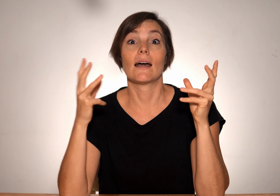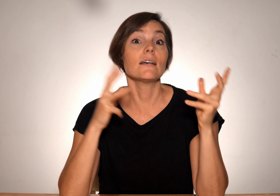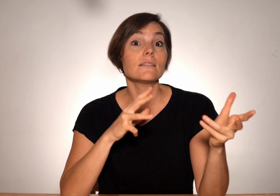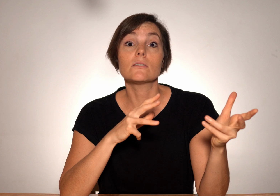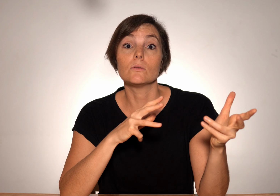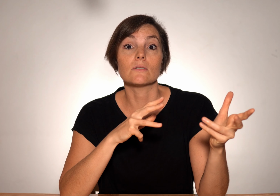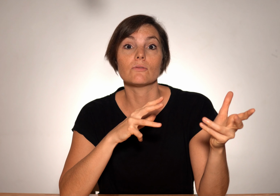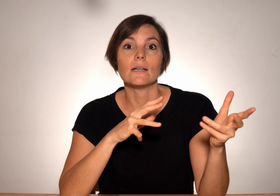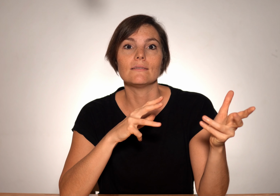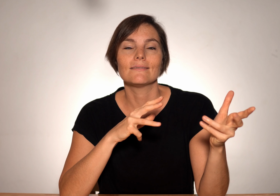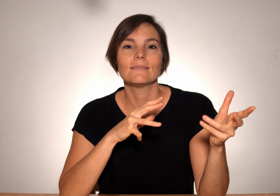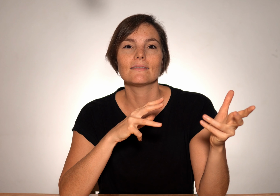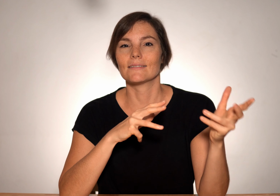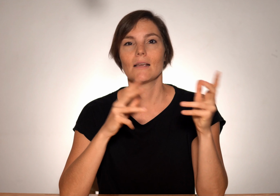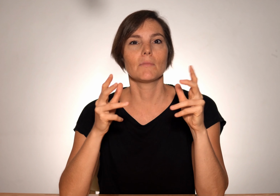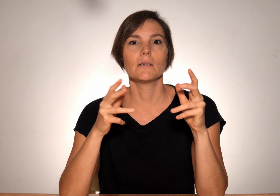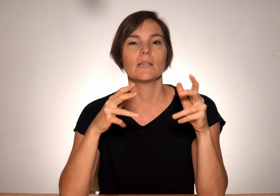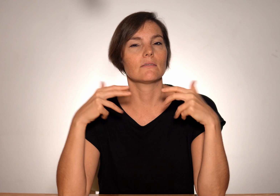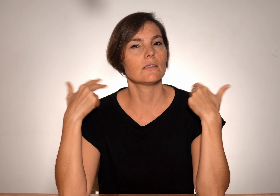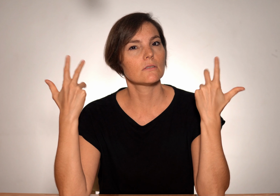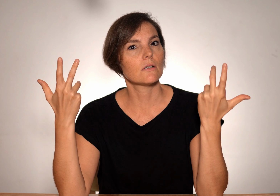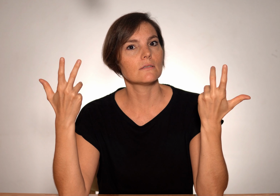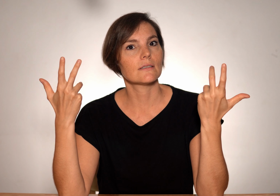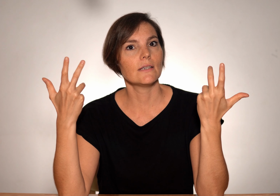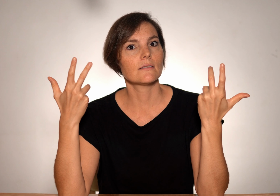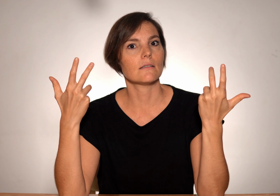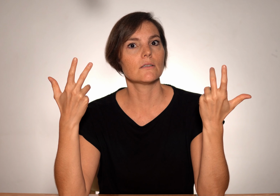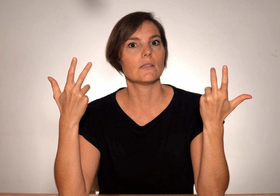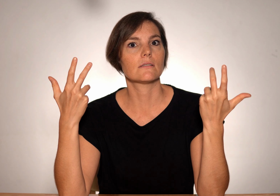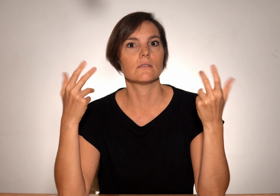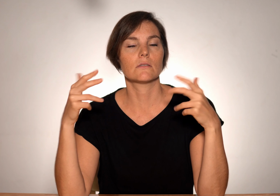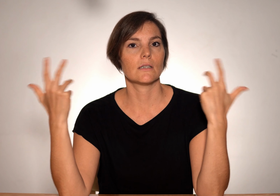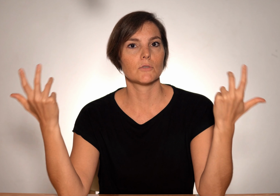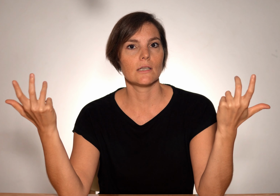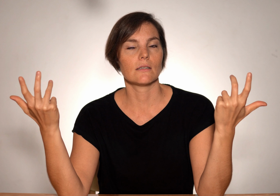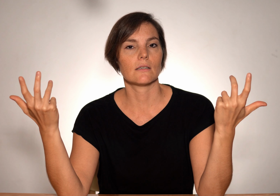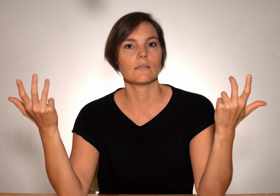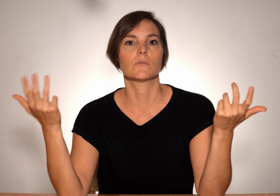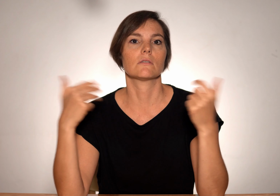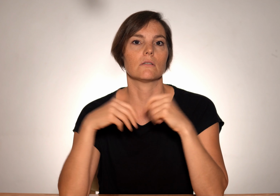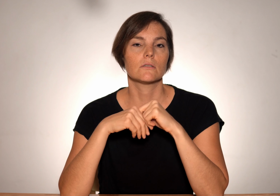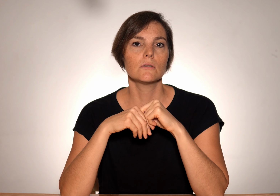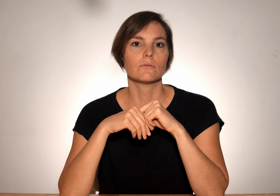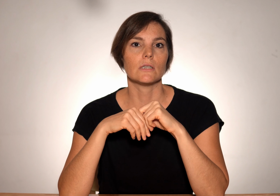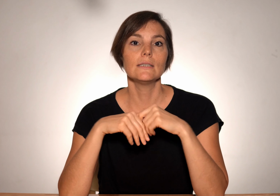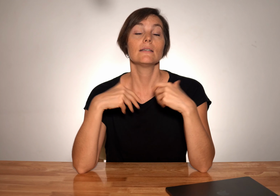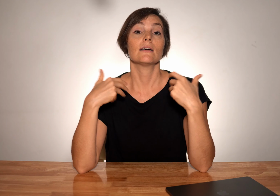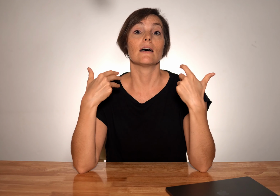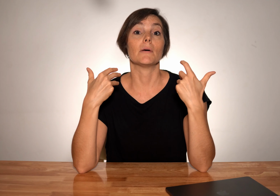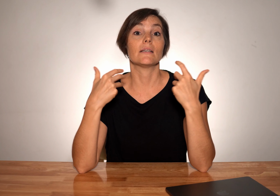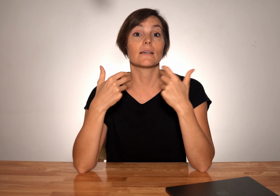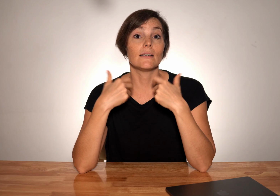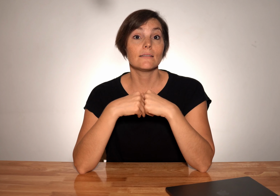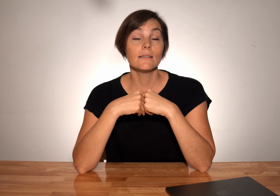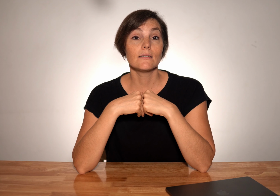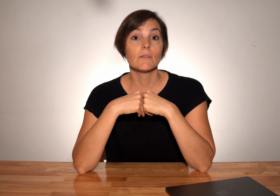Aktienkurse fallen. Das denkt man immer, das wäre so die Konsequenz daraus, wenn es den Unternehmen schlechter geht, dann müssten ja auch die Kurse fallen. Aber in der Realität haben